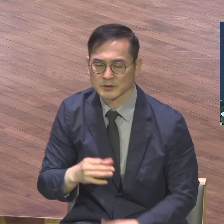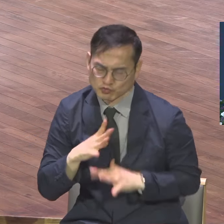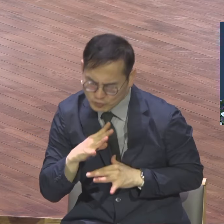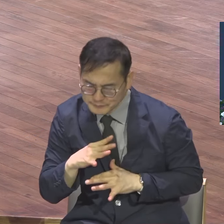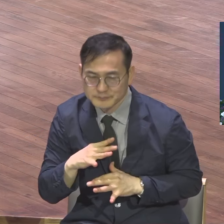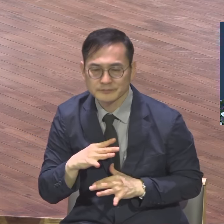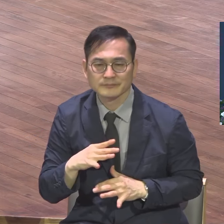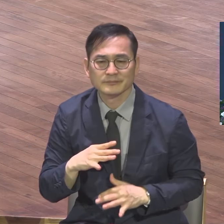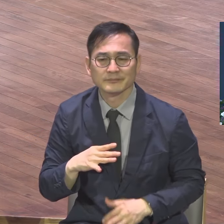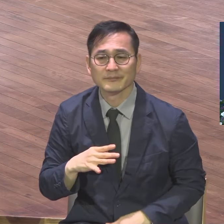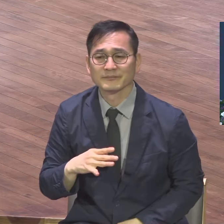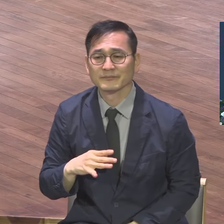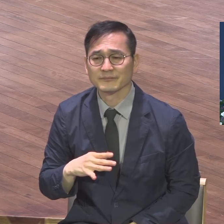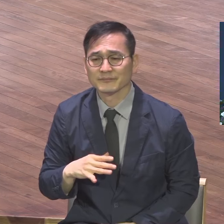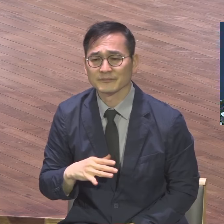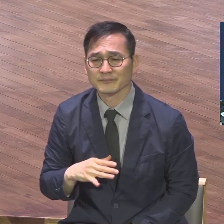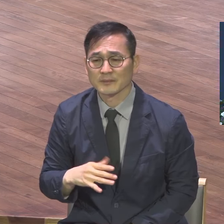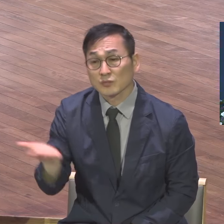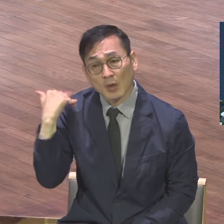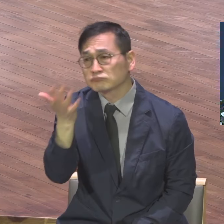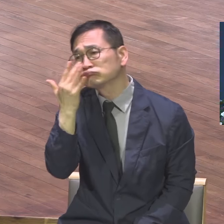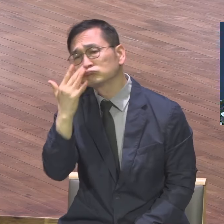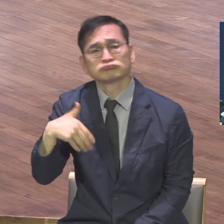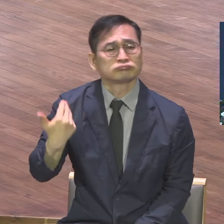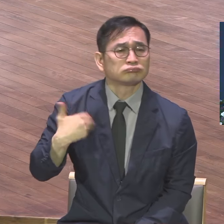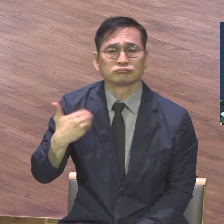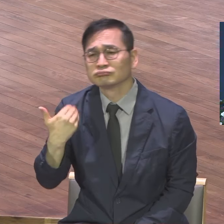생기고 그전에는 이런 게 없었어요.